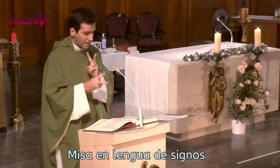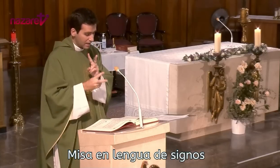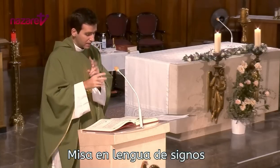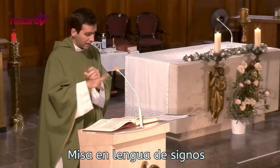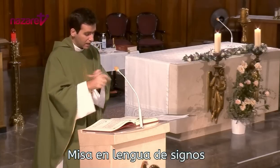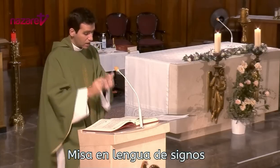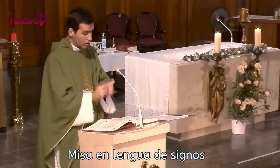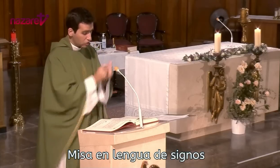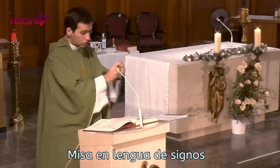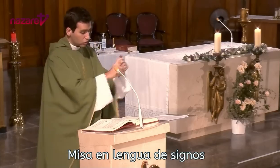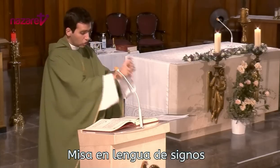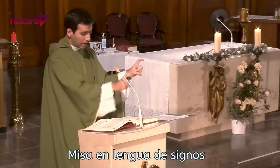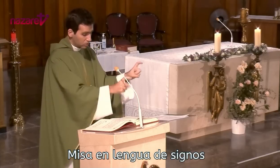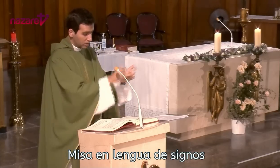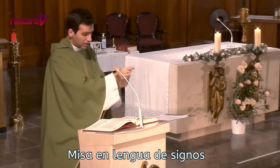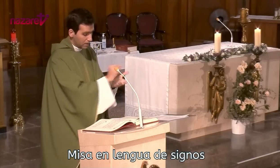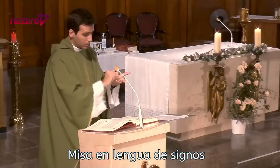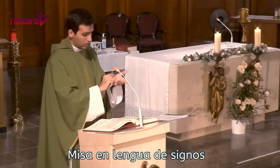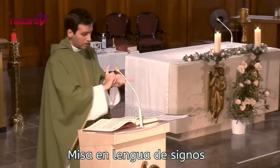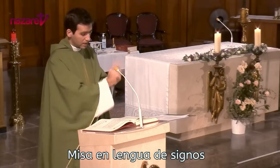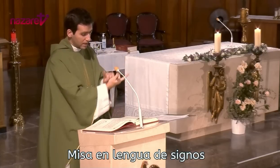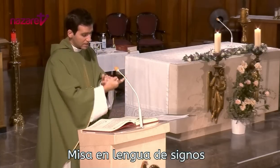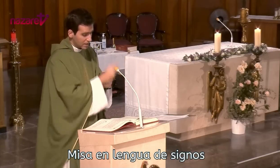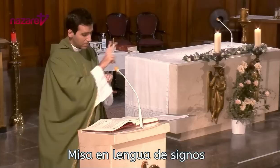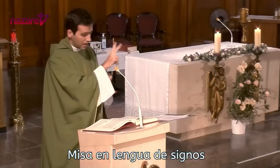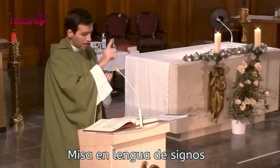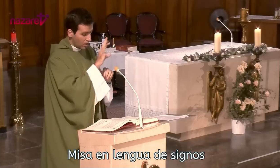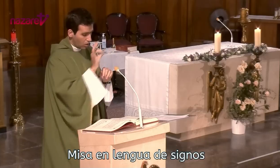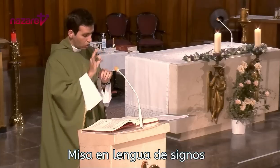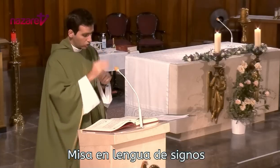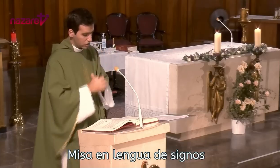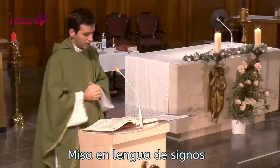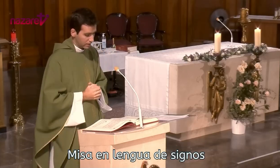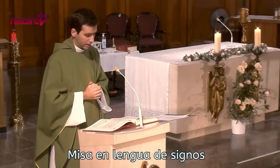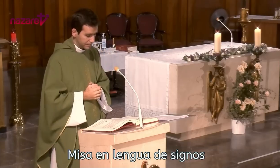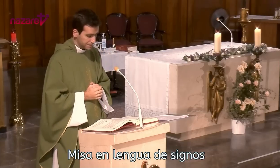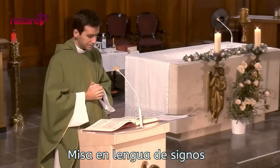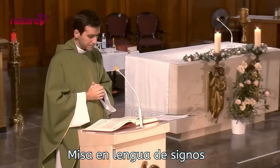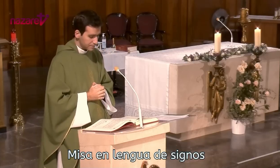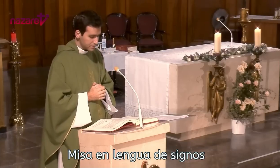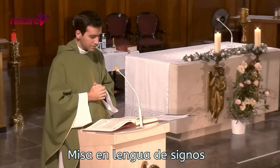dice: toma tu recibo y escribe 80.